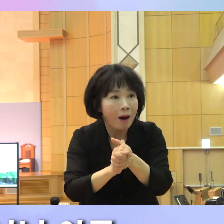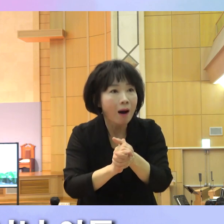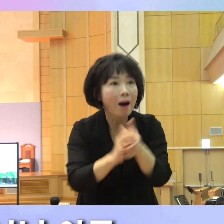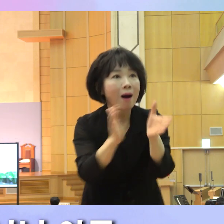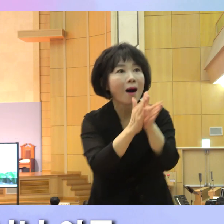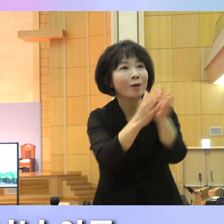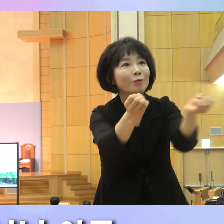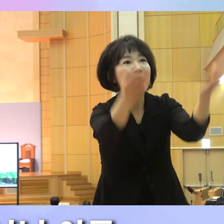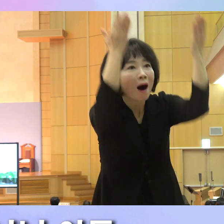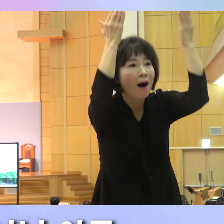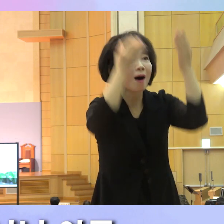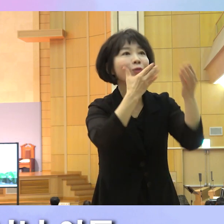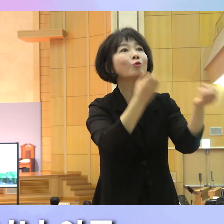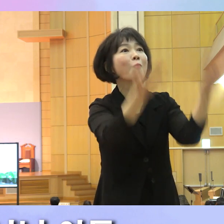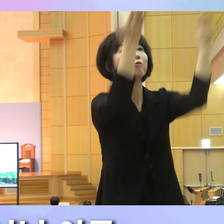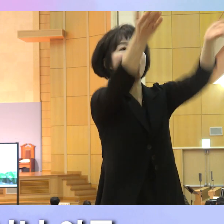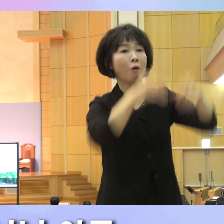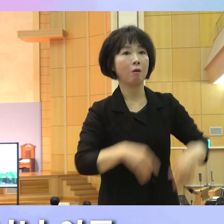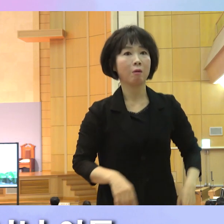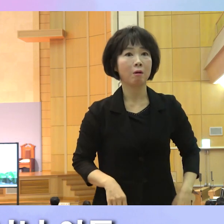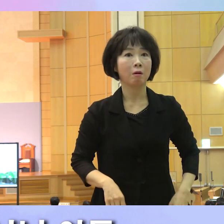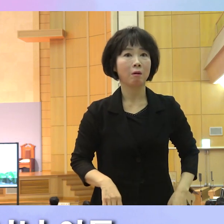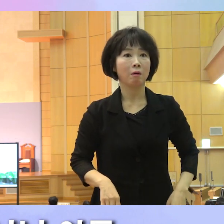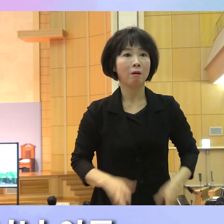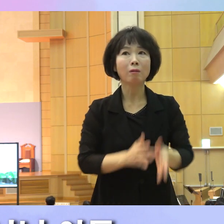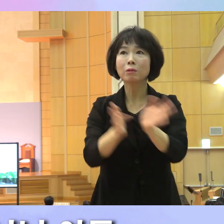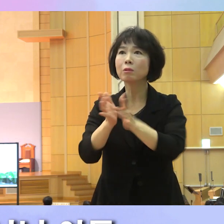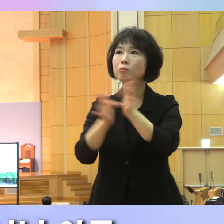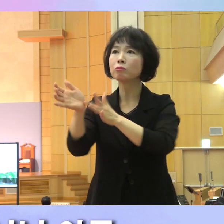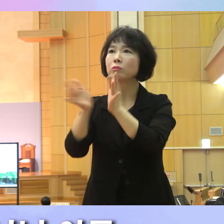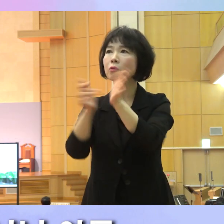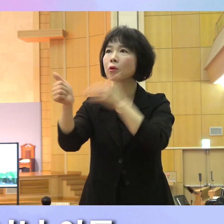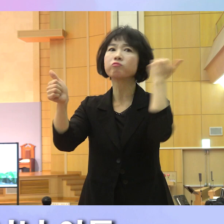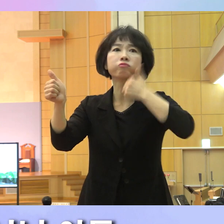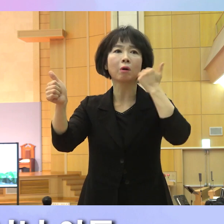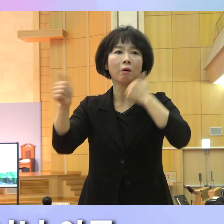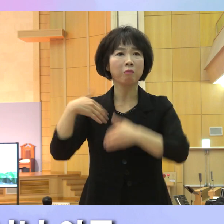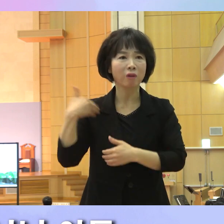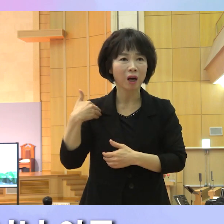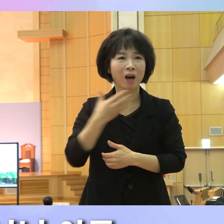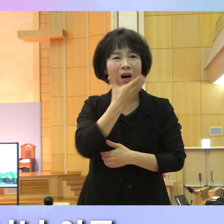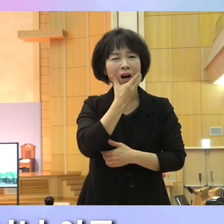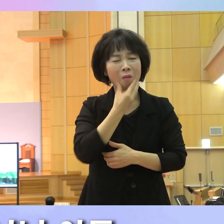아니라 너의 자신이 아니고 하늘에 계신 내 아버지시니라.